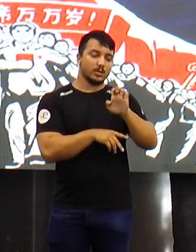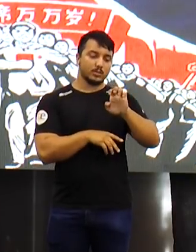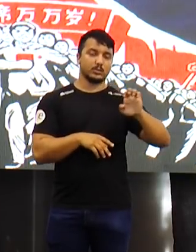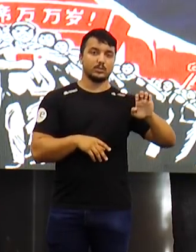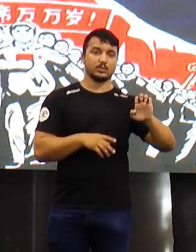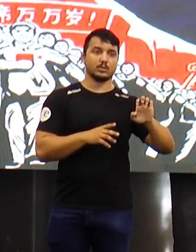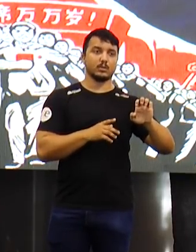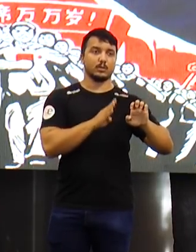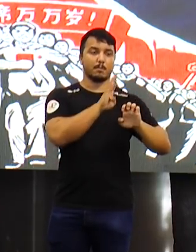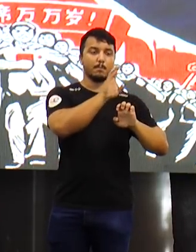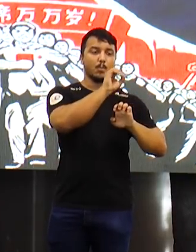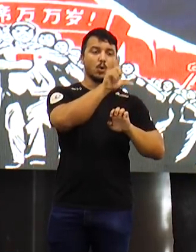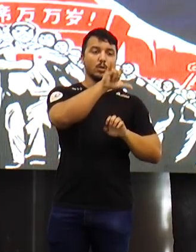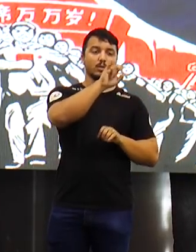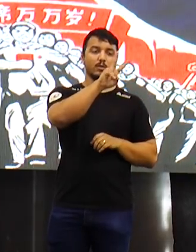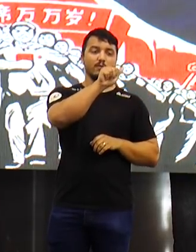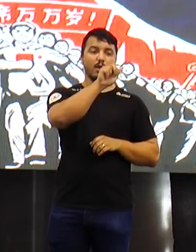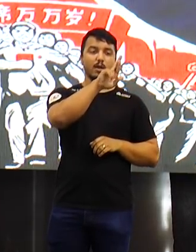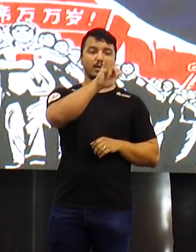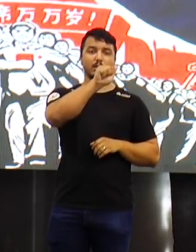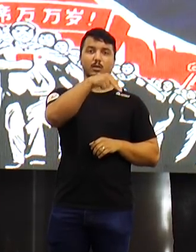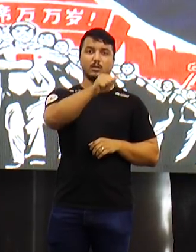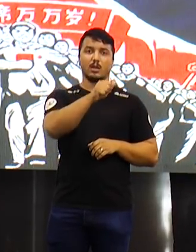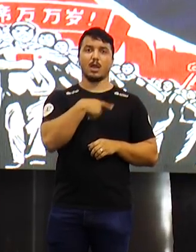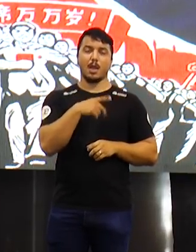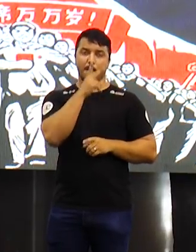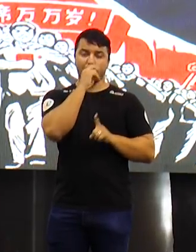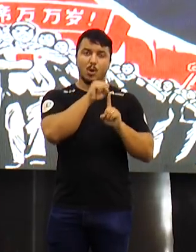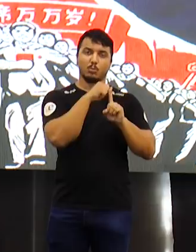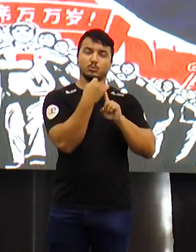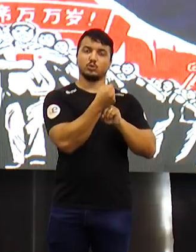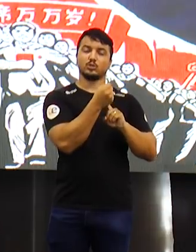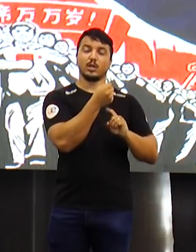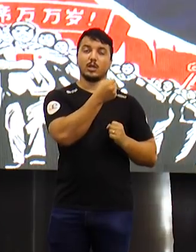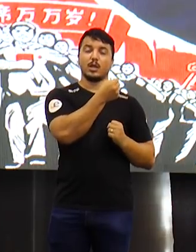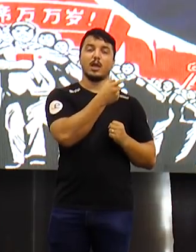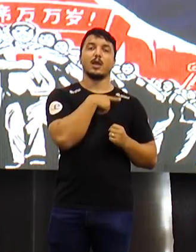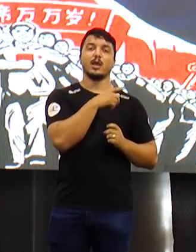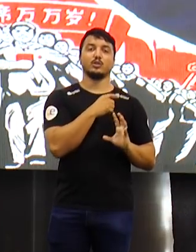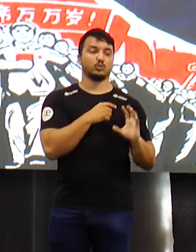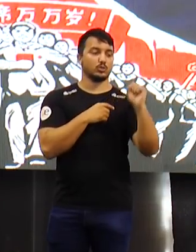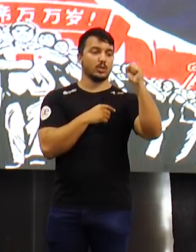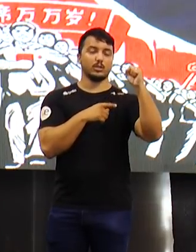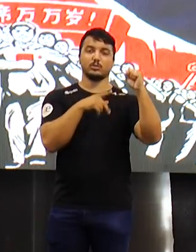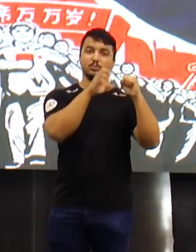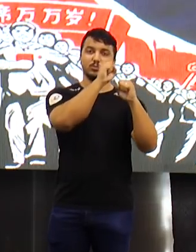esquerda bolivariana. É o socialismo bolivarianista, sim ou não?